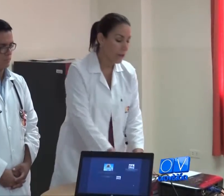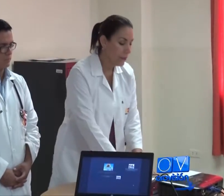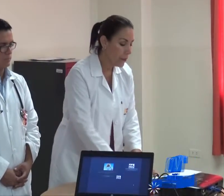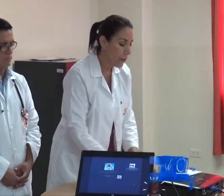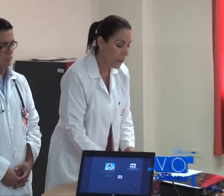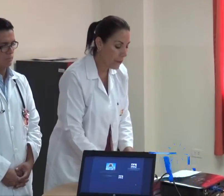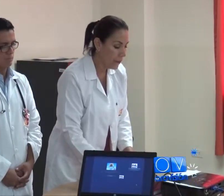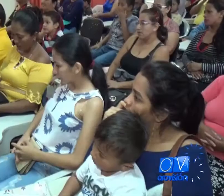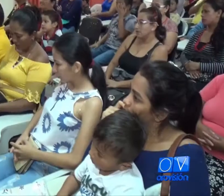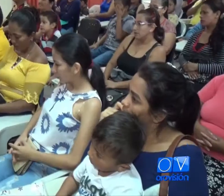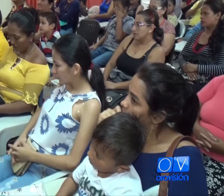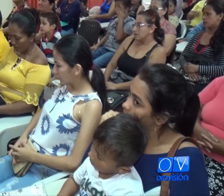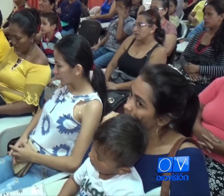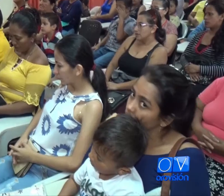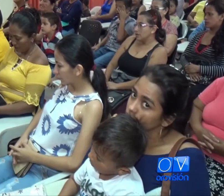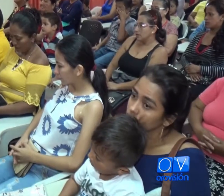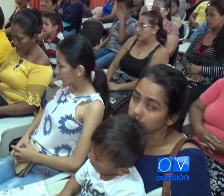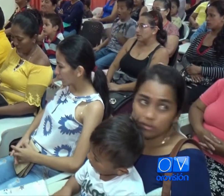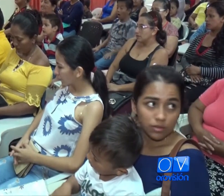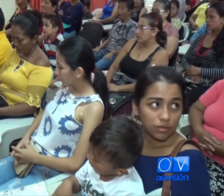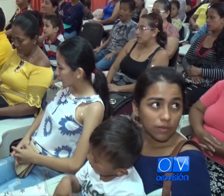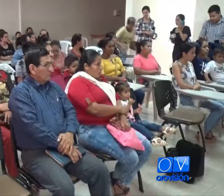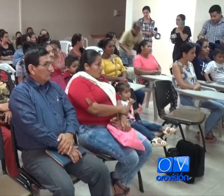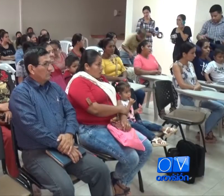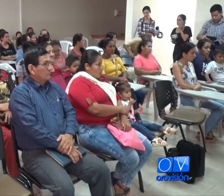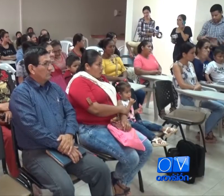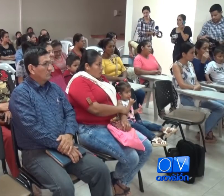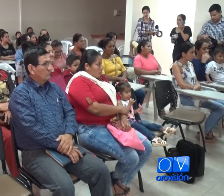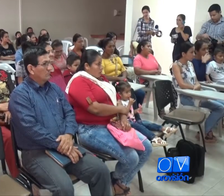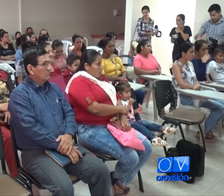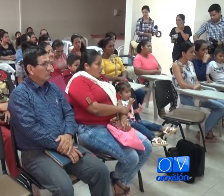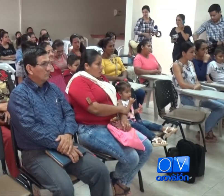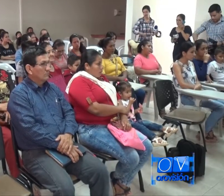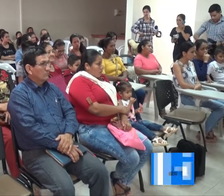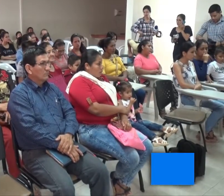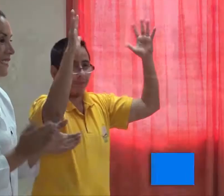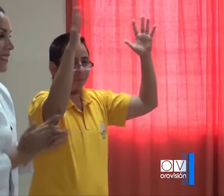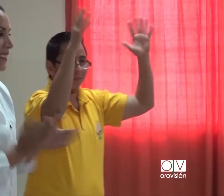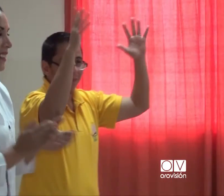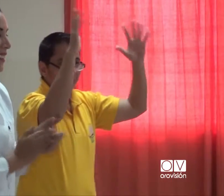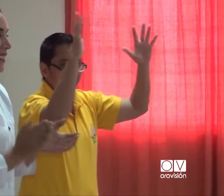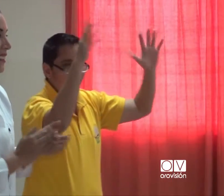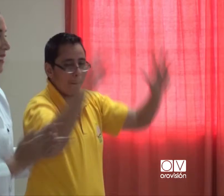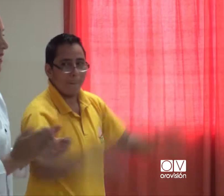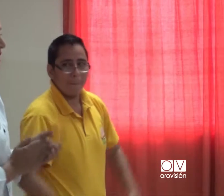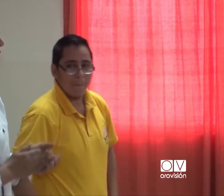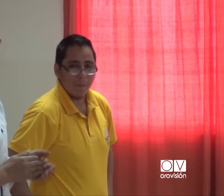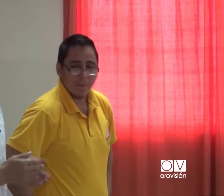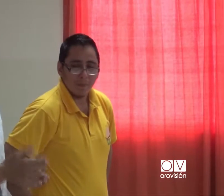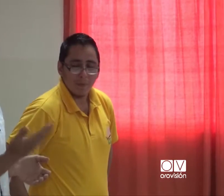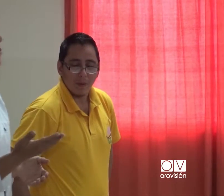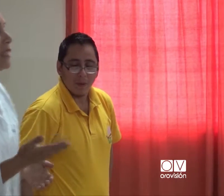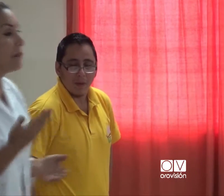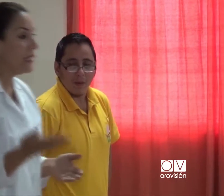pacientes con discapacidad auditiva, el Departamento de Medicina Física y Rehabilitación del Hospital Teófilo Dávila realizó